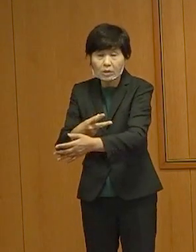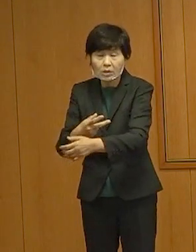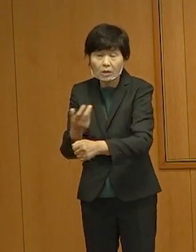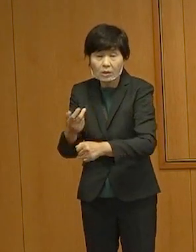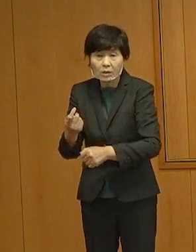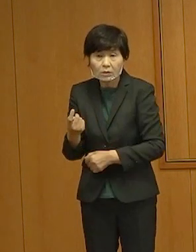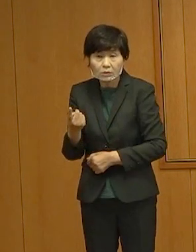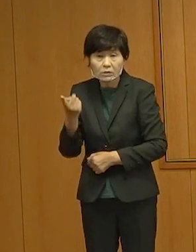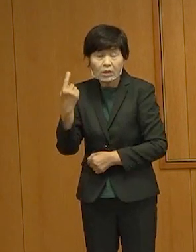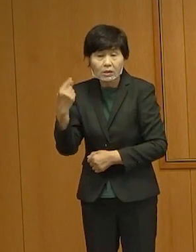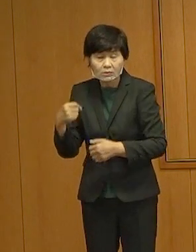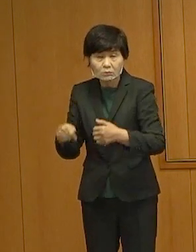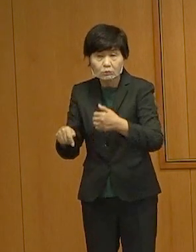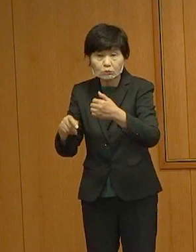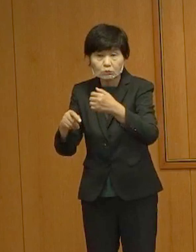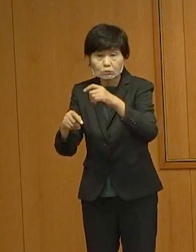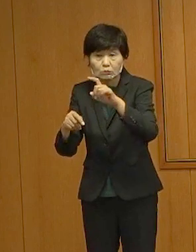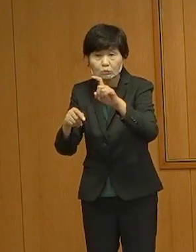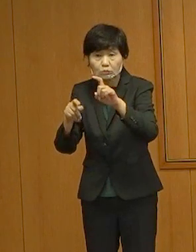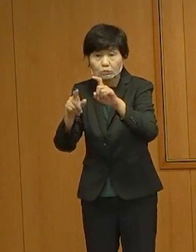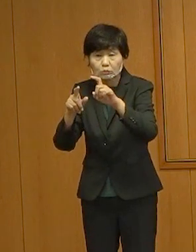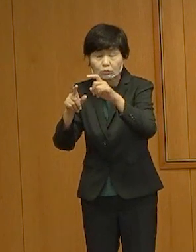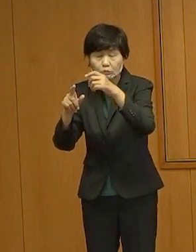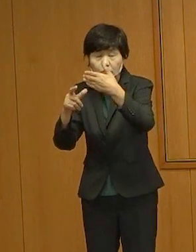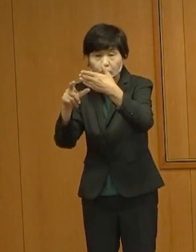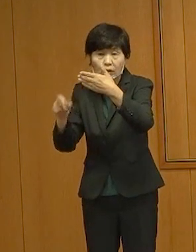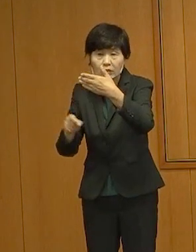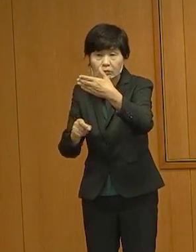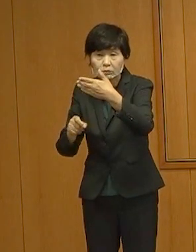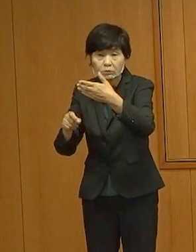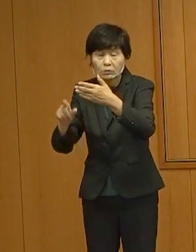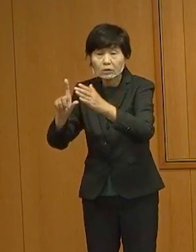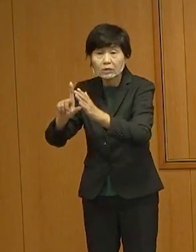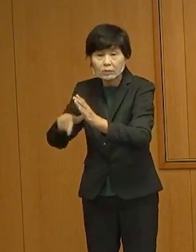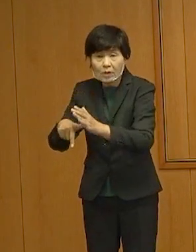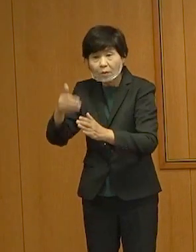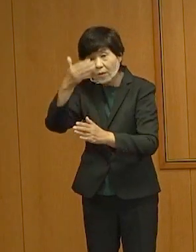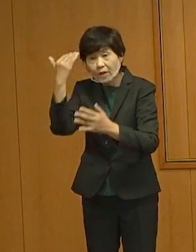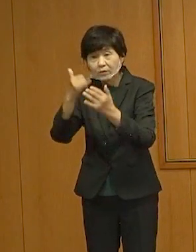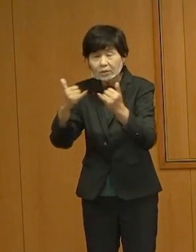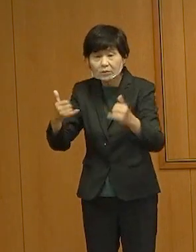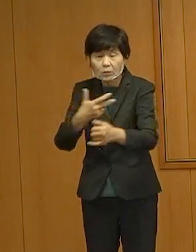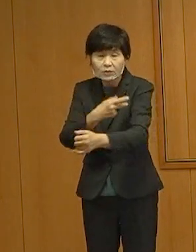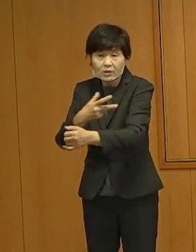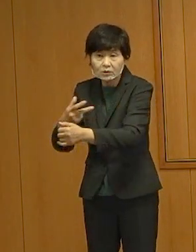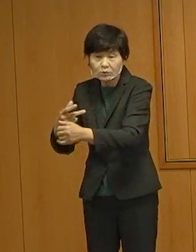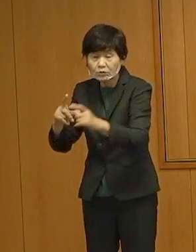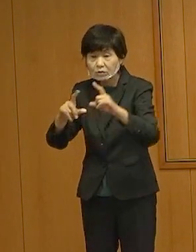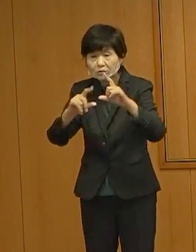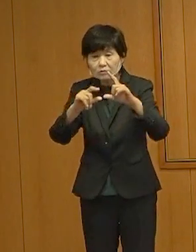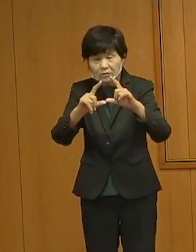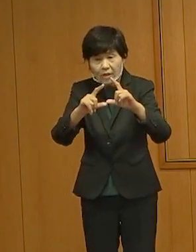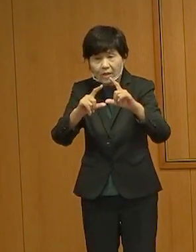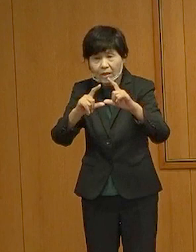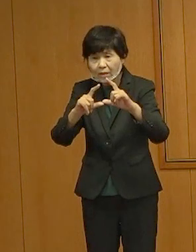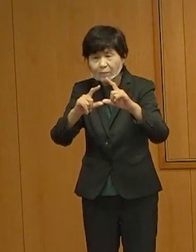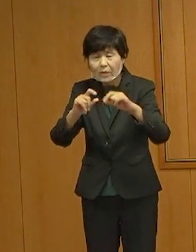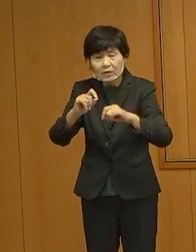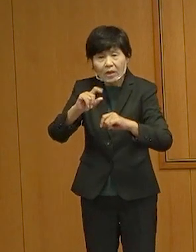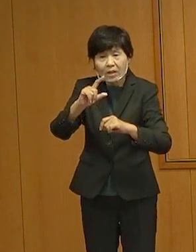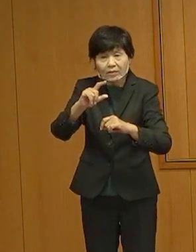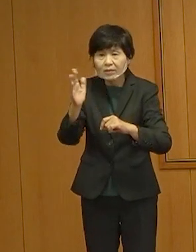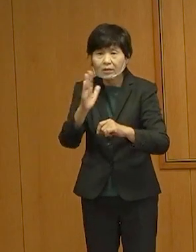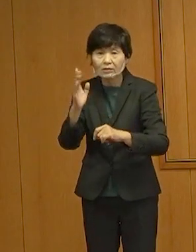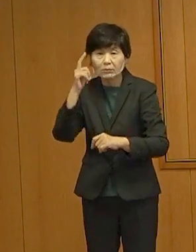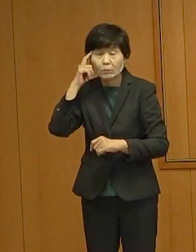先月あたりだとですね、若者の接種率っていうのが、少しこう伸びていない状況だったと思うんですけど、接